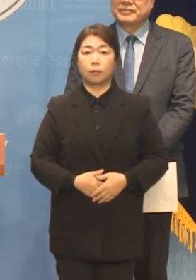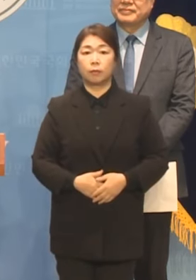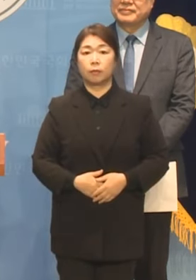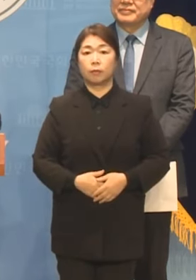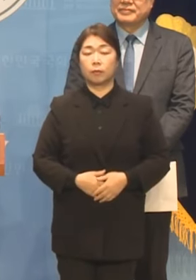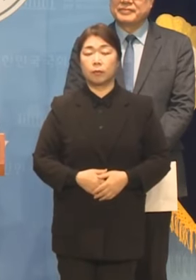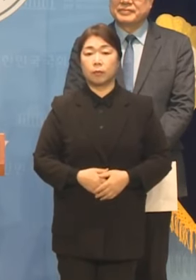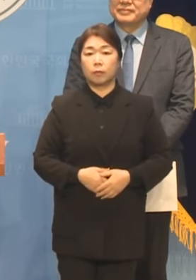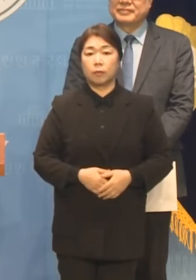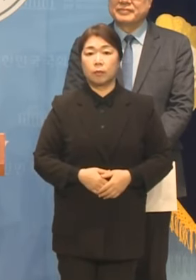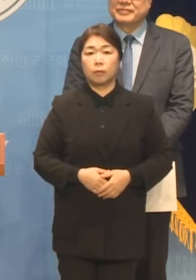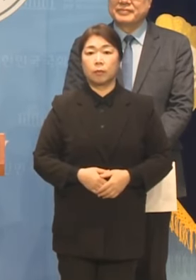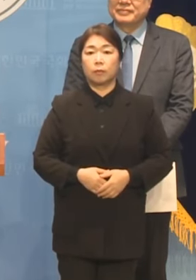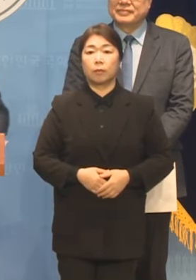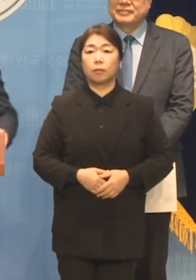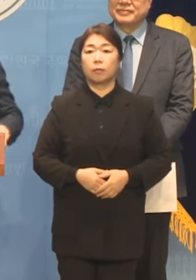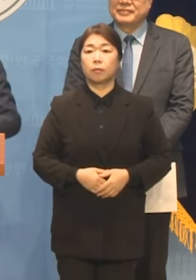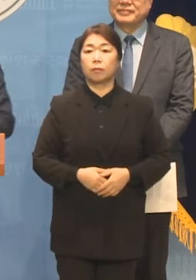드리도록